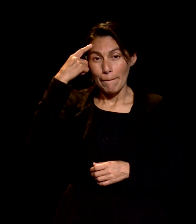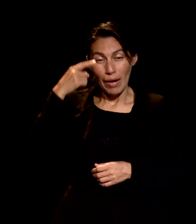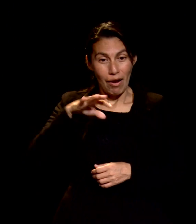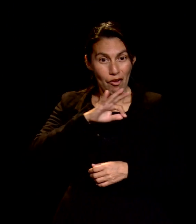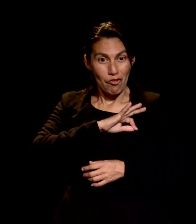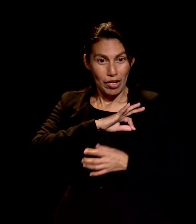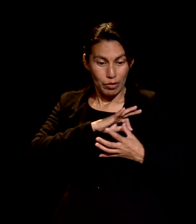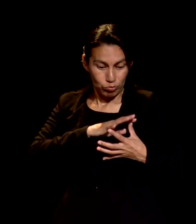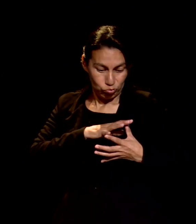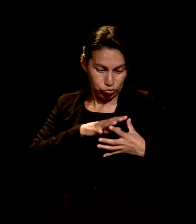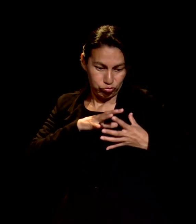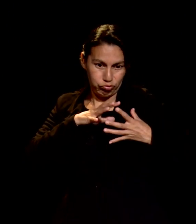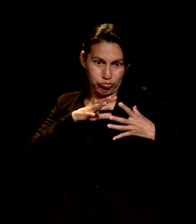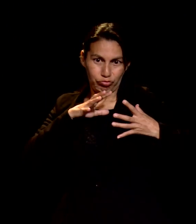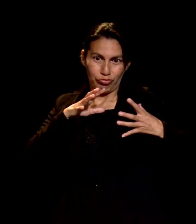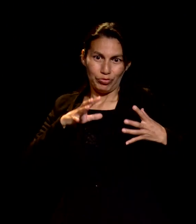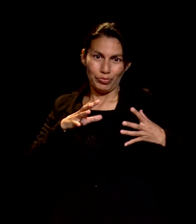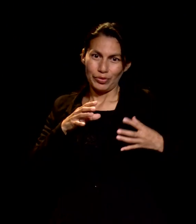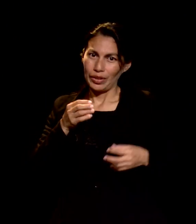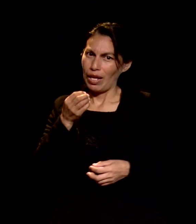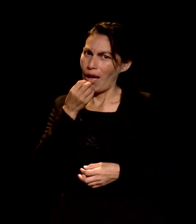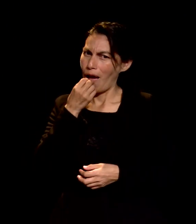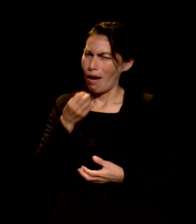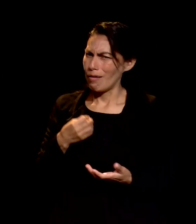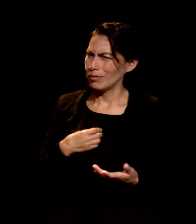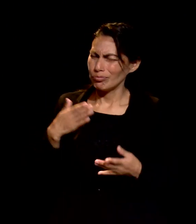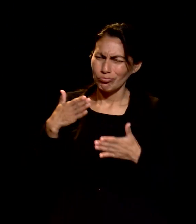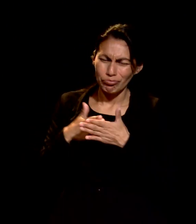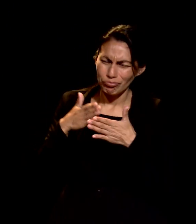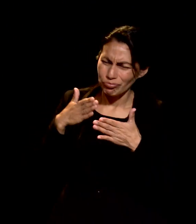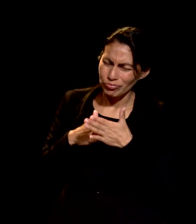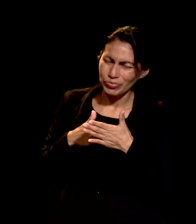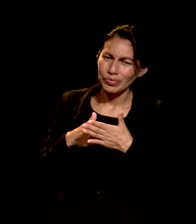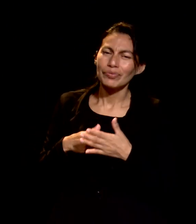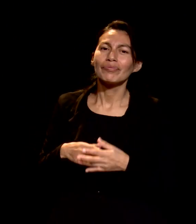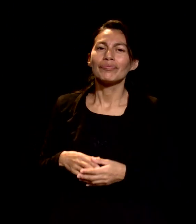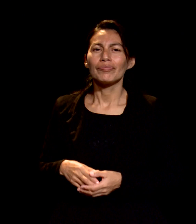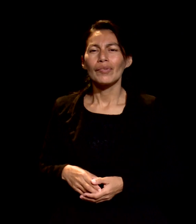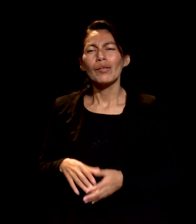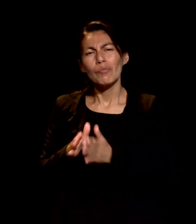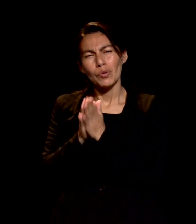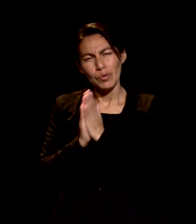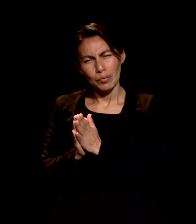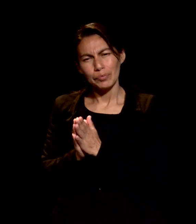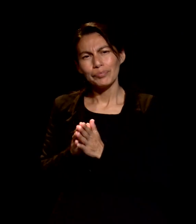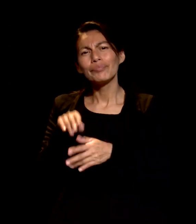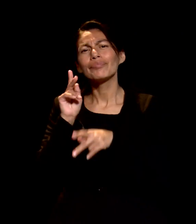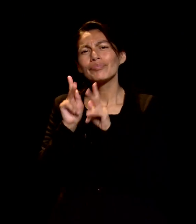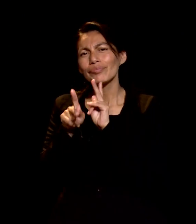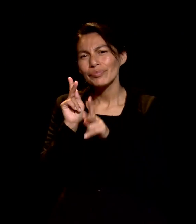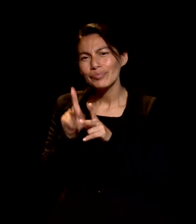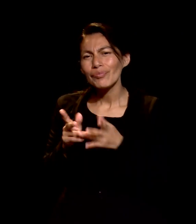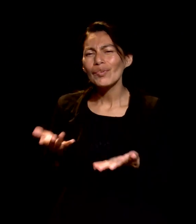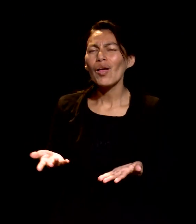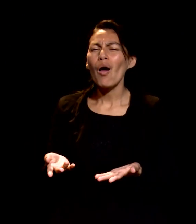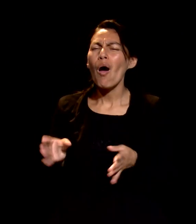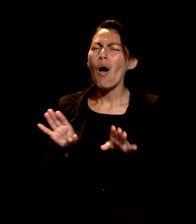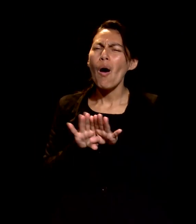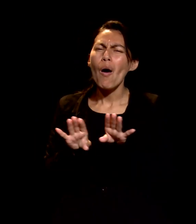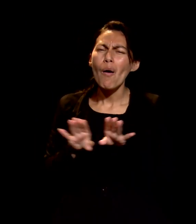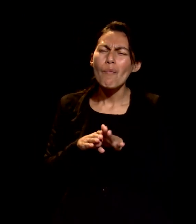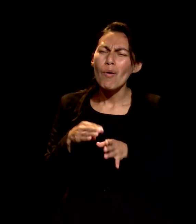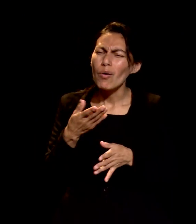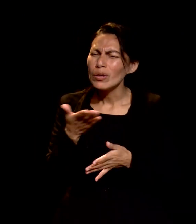a fortalecer tu fe aún en medio de obstáculos cuéntenos algo de cómo pudo